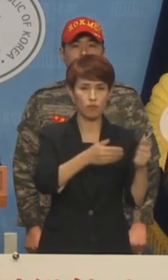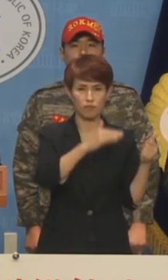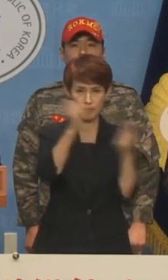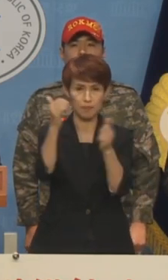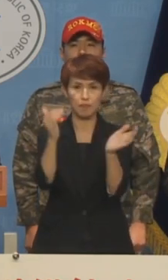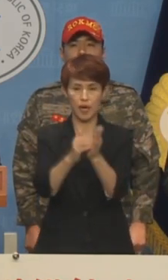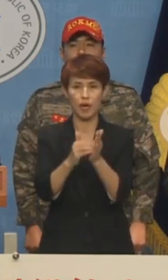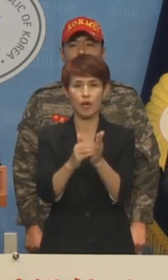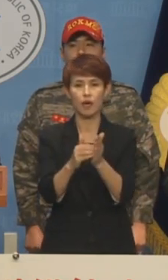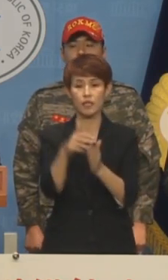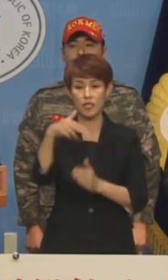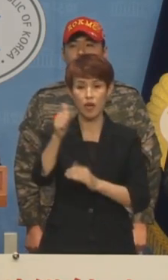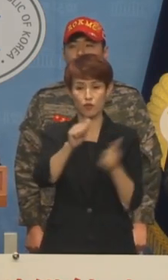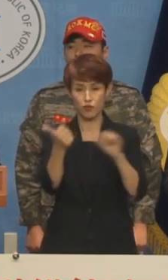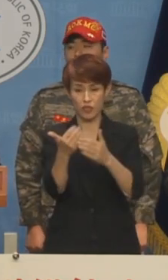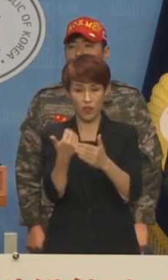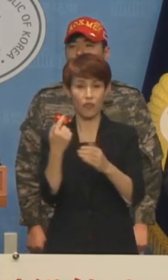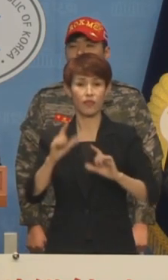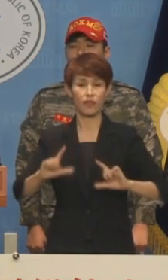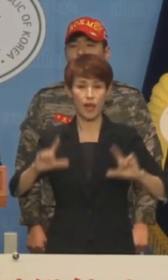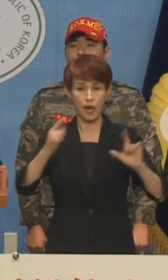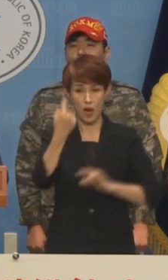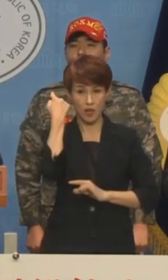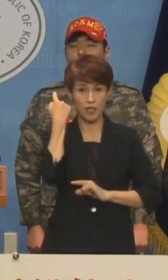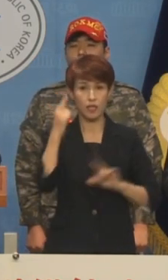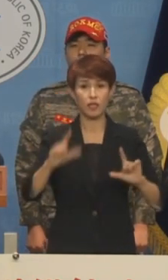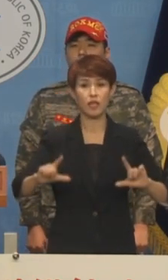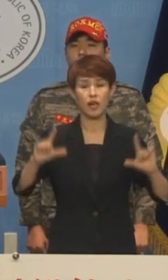전날 2024년 7월 18일